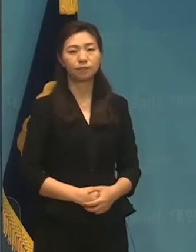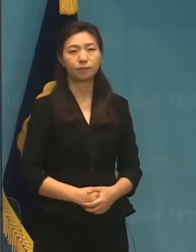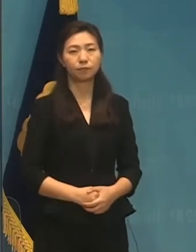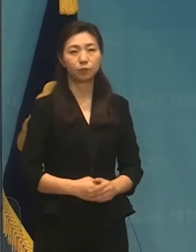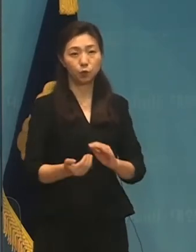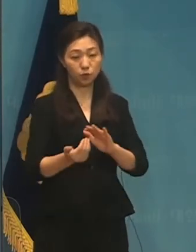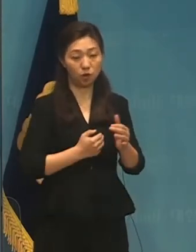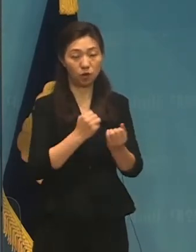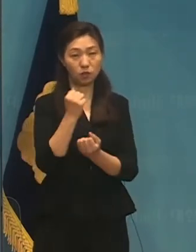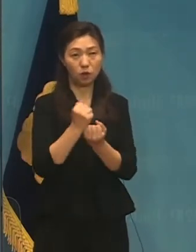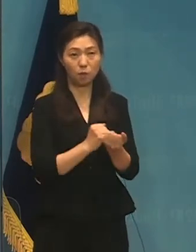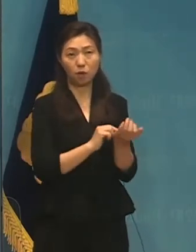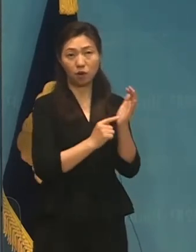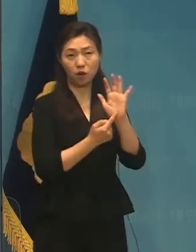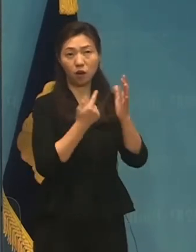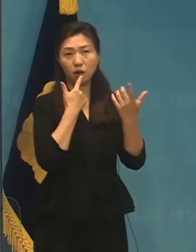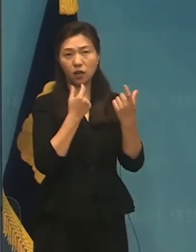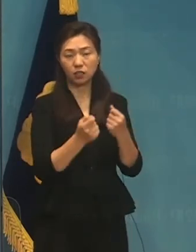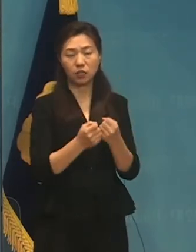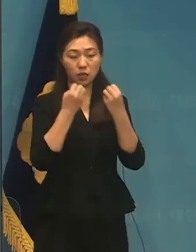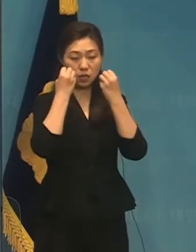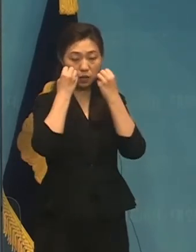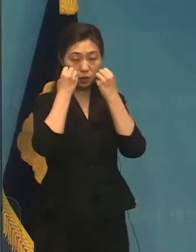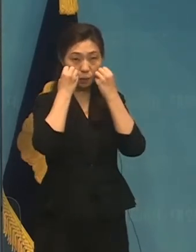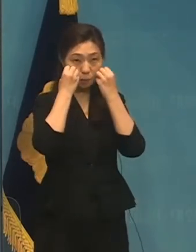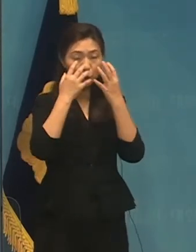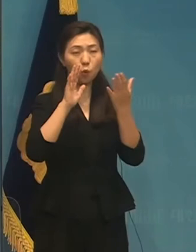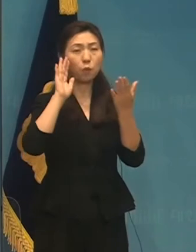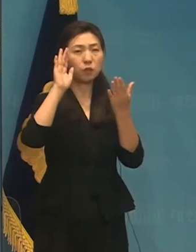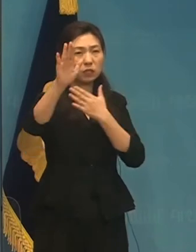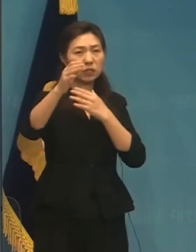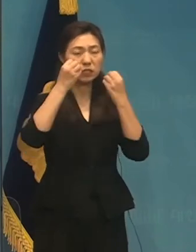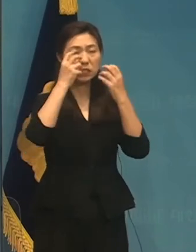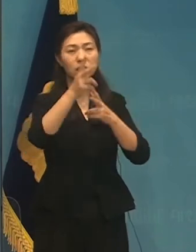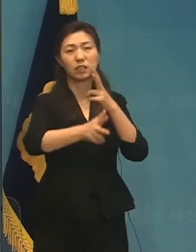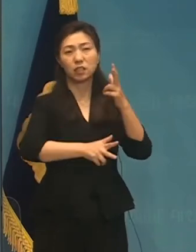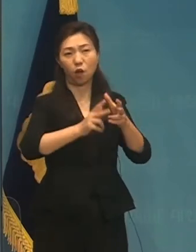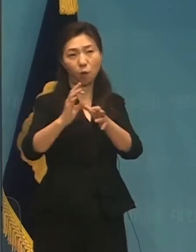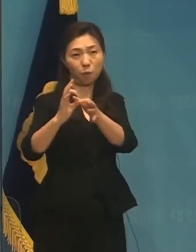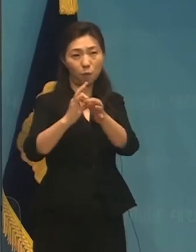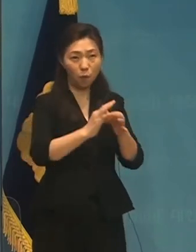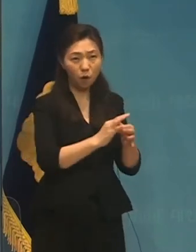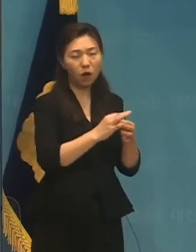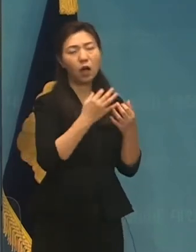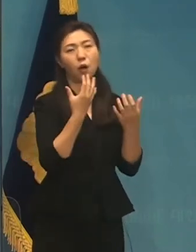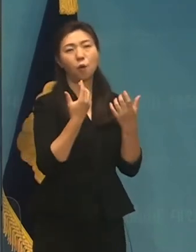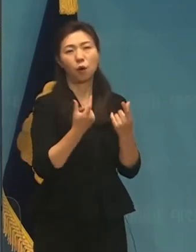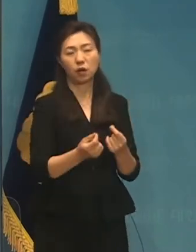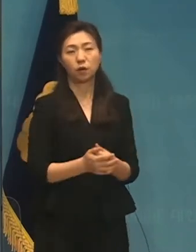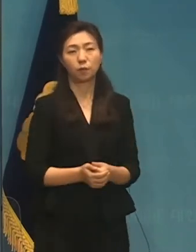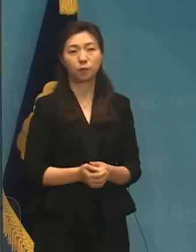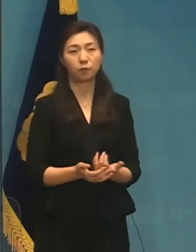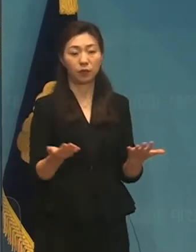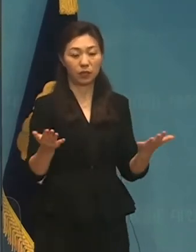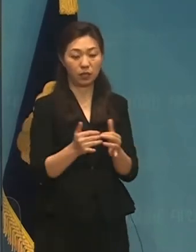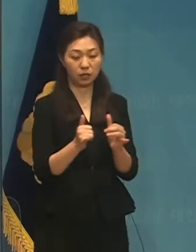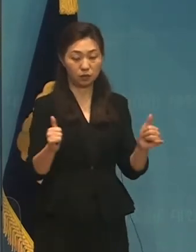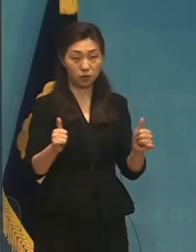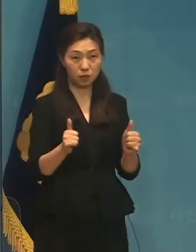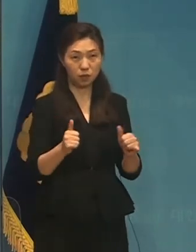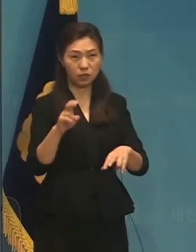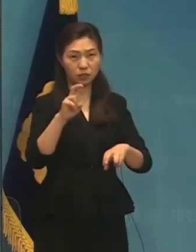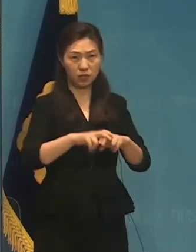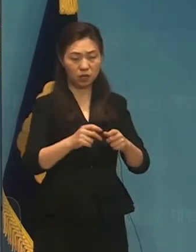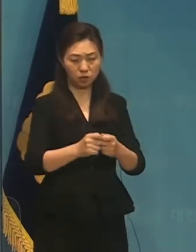앞서 발표드린 미래 신산업 육성 정책과 연계하여 고용 연계형 투자를